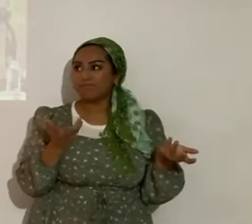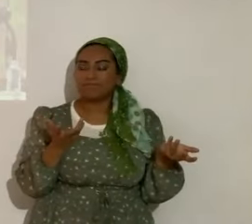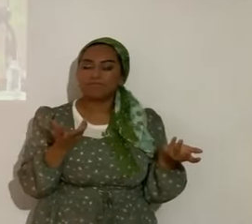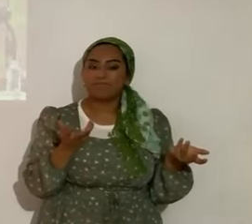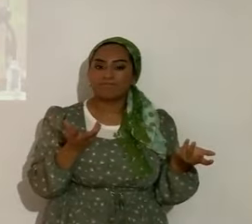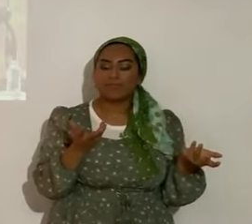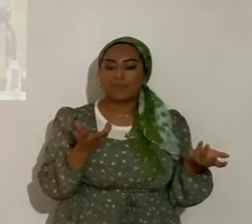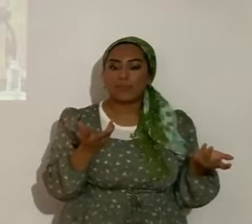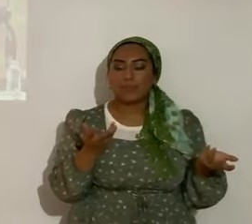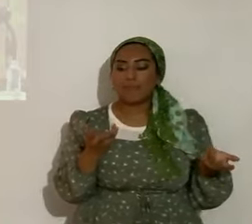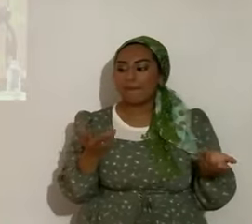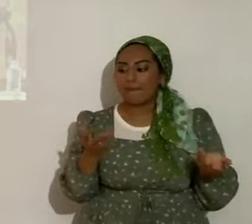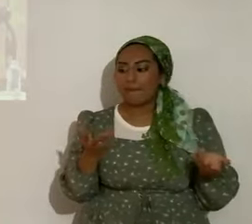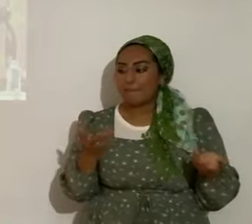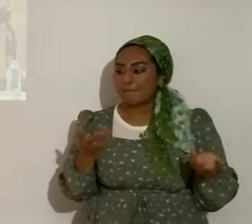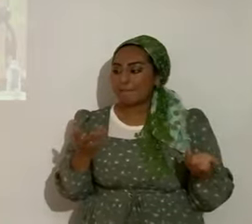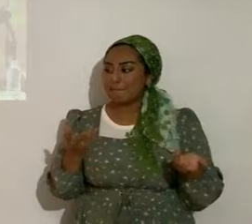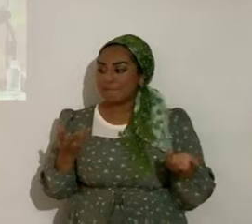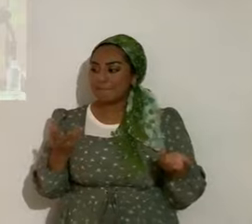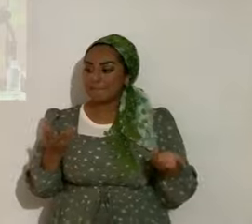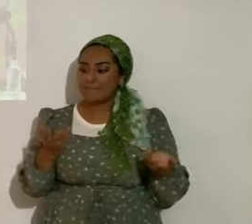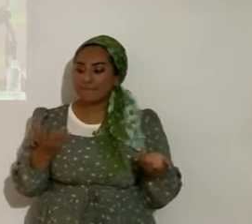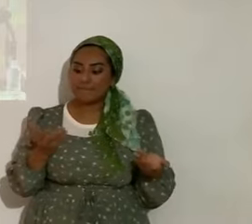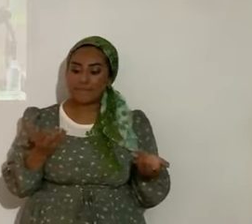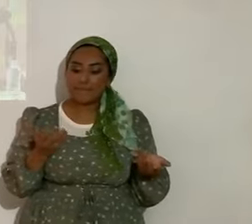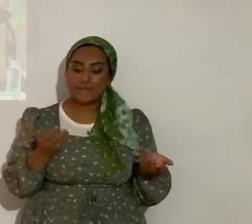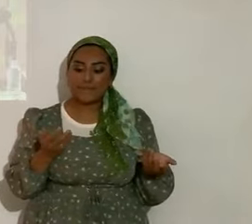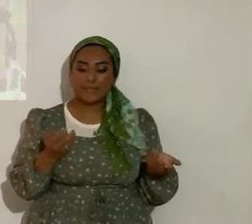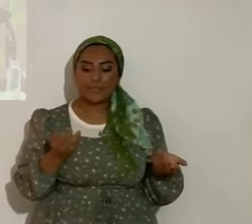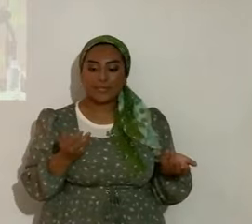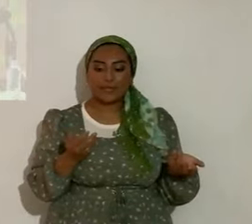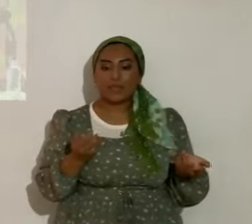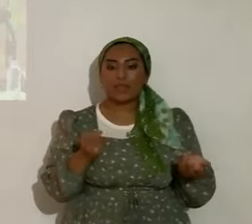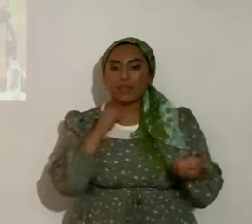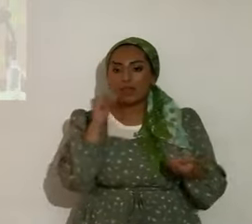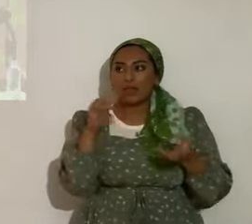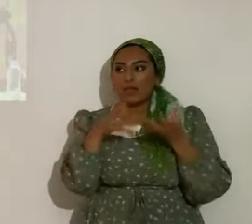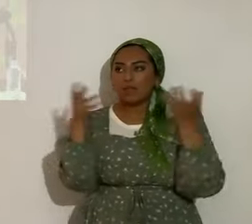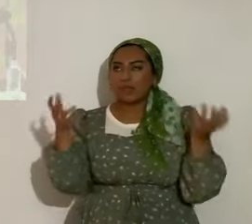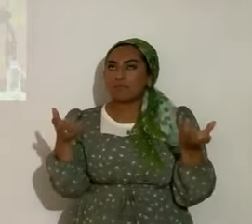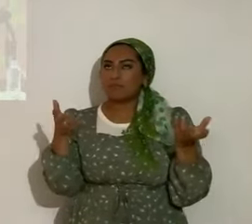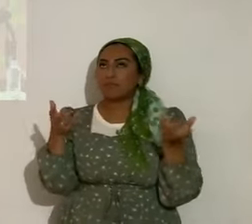voy a seguir aquí un ratito a Gabriel, siéntate tantito, no te canses. No habría habido